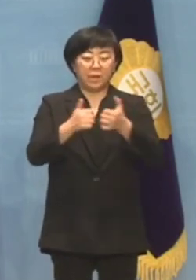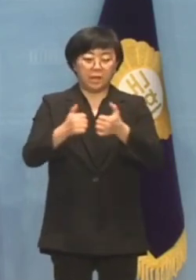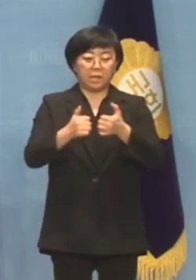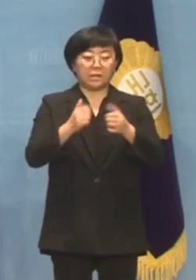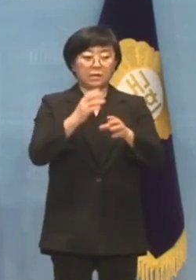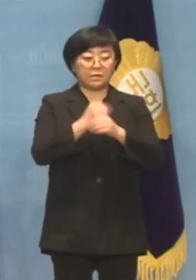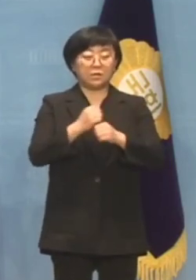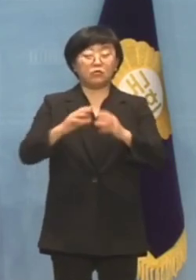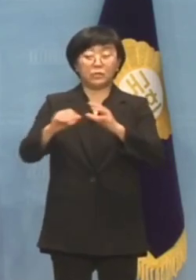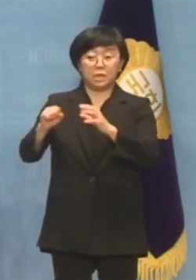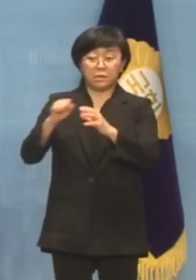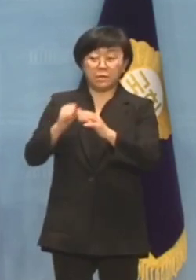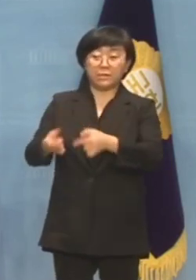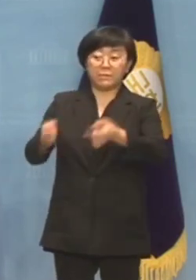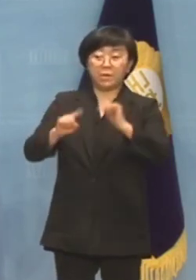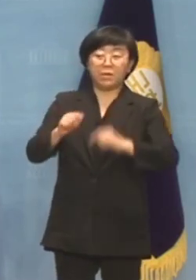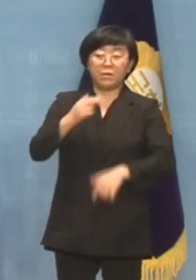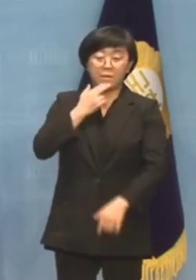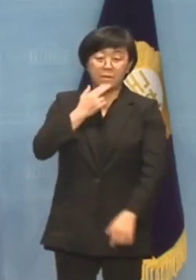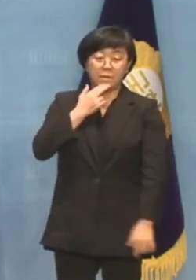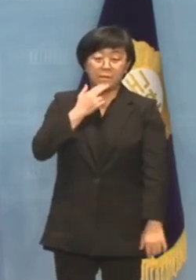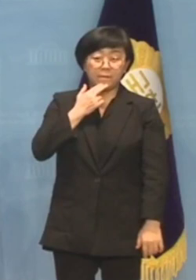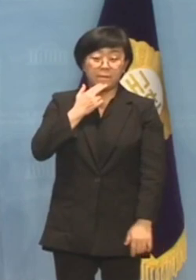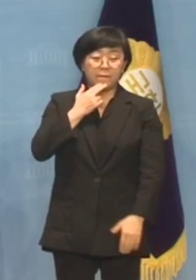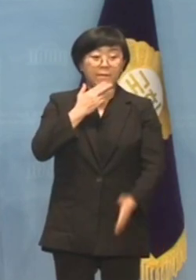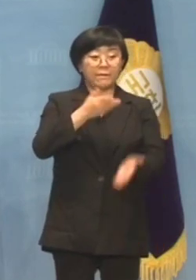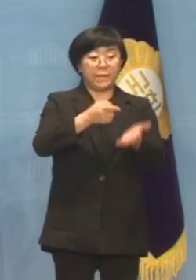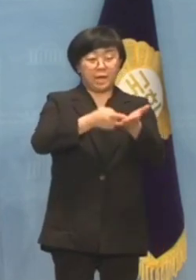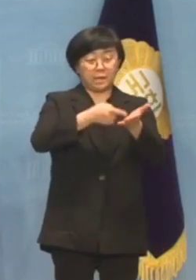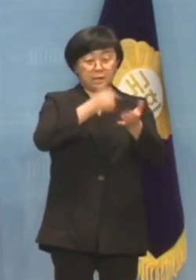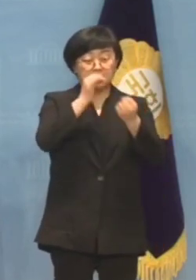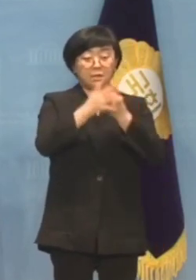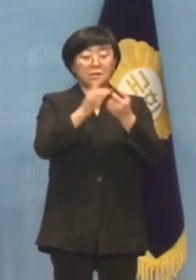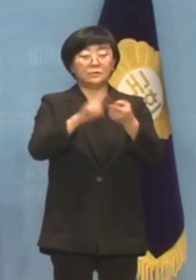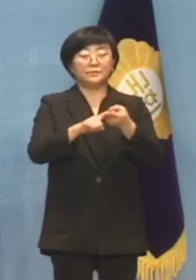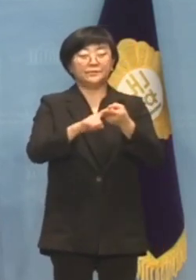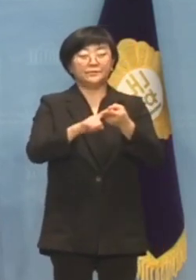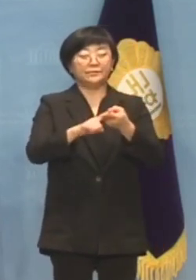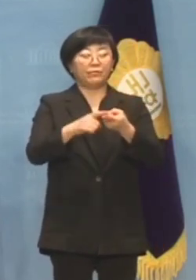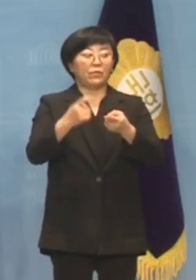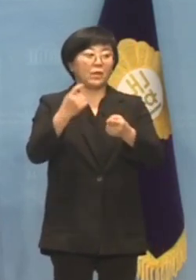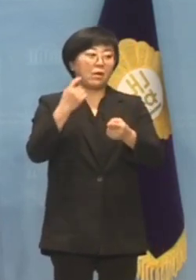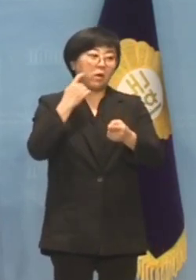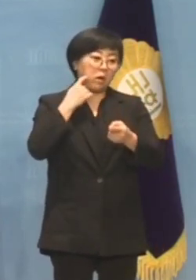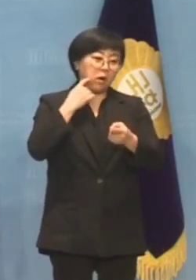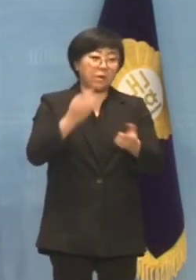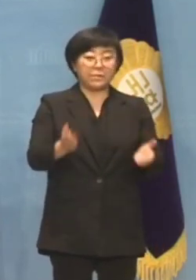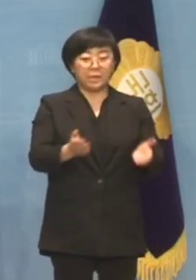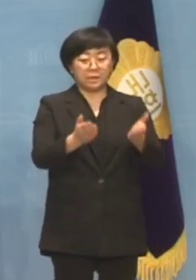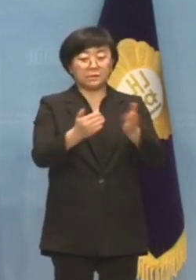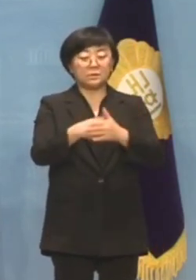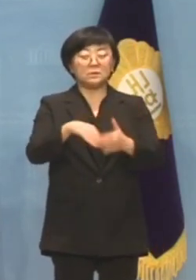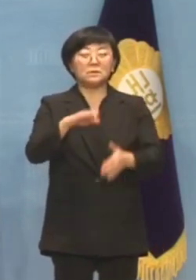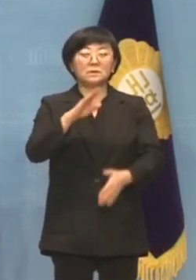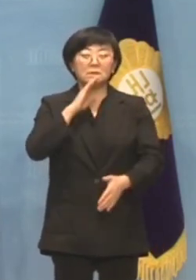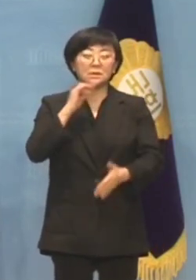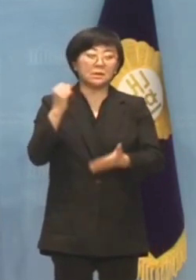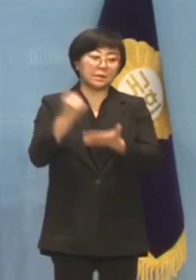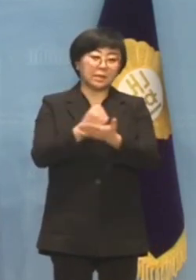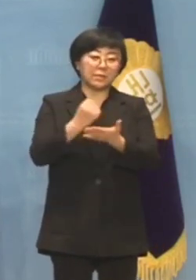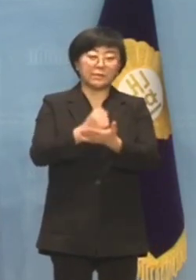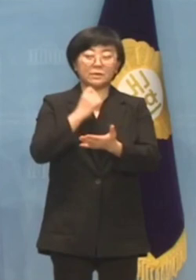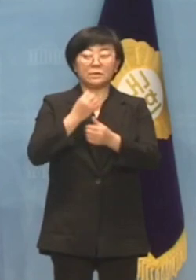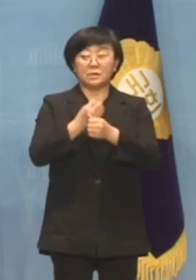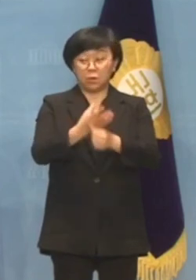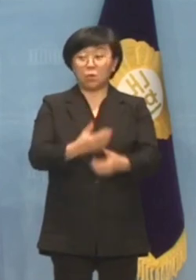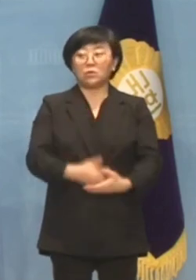일정에 국민의힘이 응하지 않은 것처럼 호도하고 있는 민주당의 거짓 선동에 심심한 유감을 표합니다.